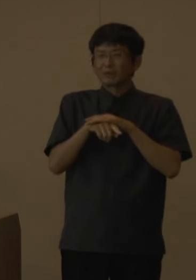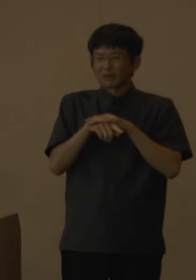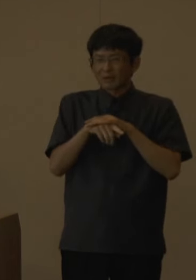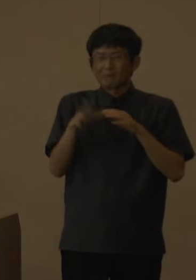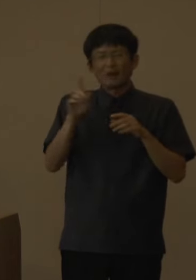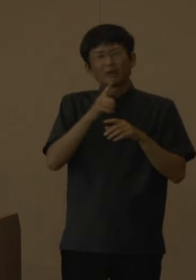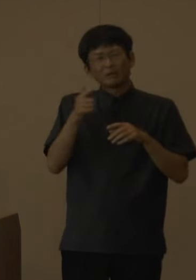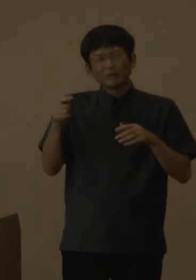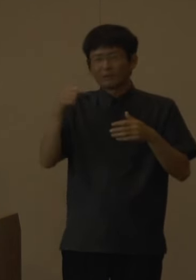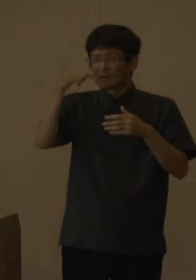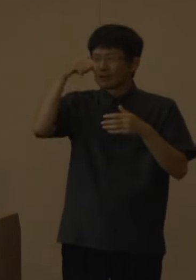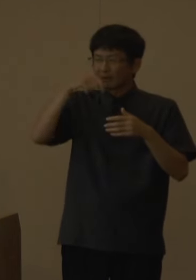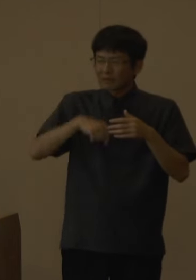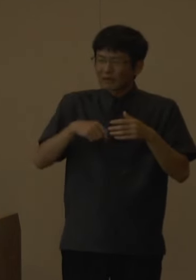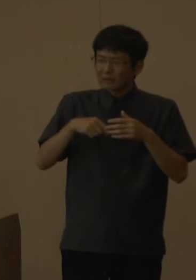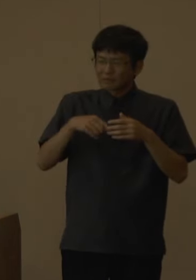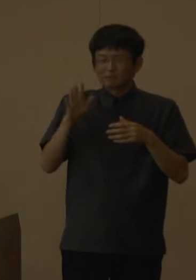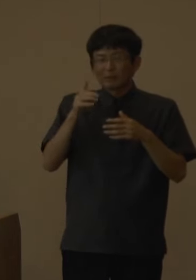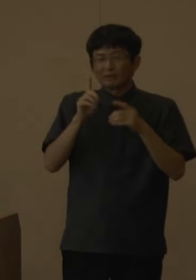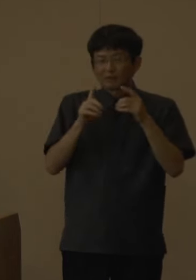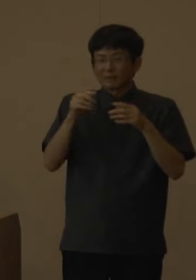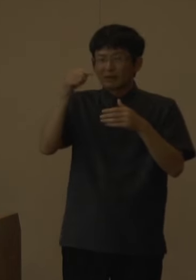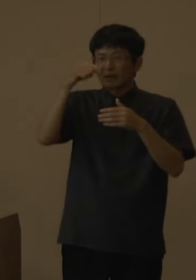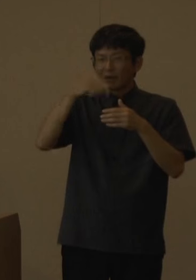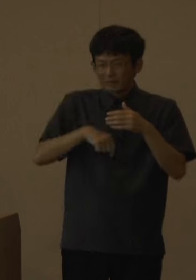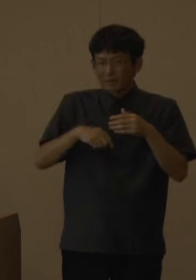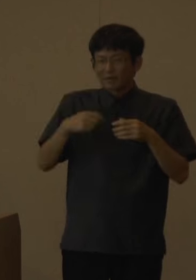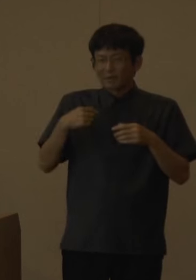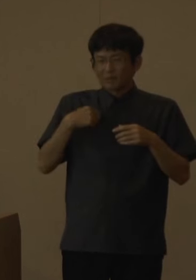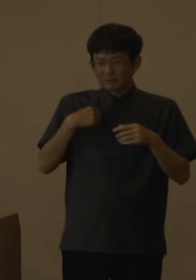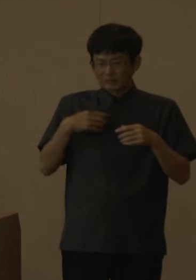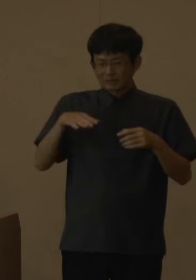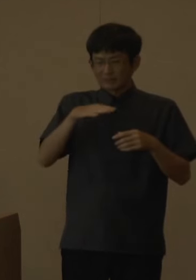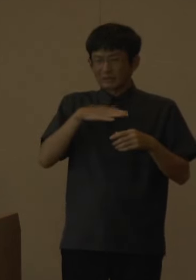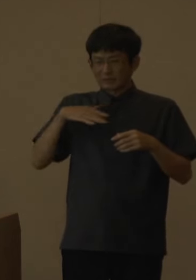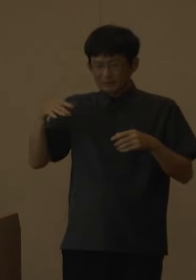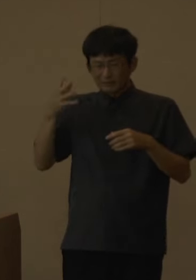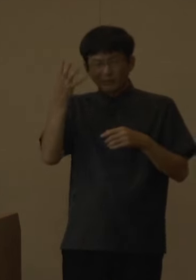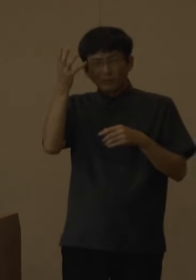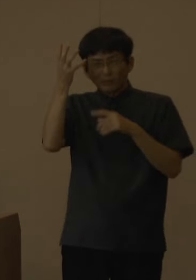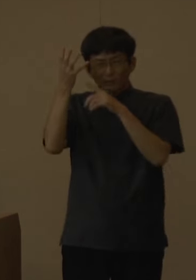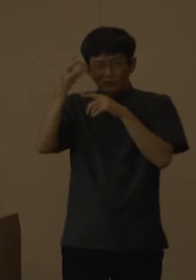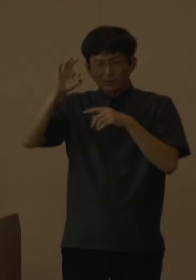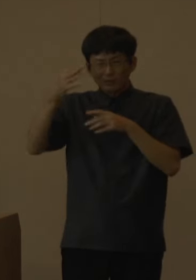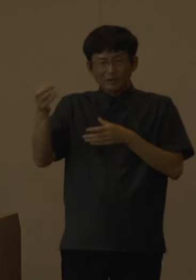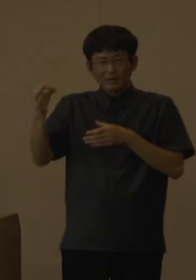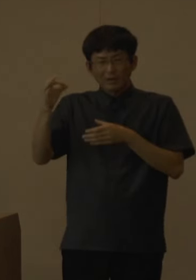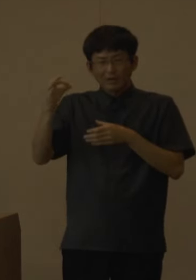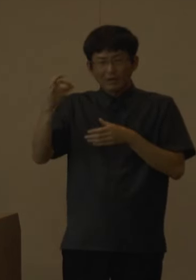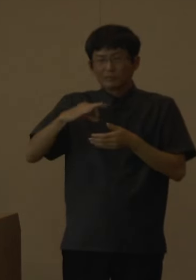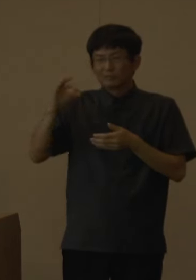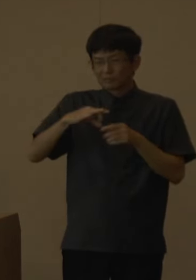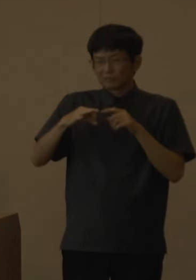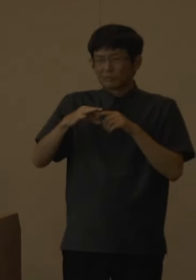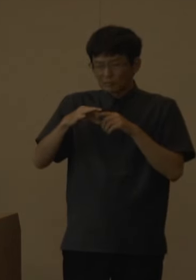中によっては失礼ですけれども、我々が見込んでいる税収と税収以上にも